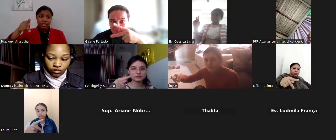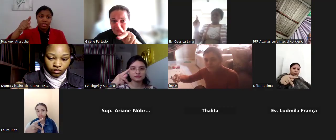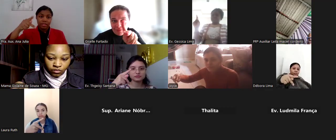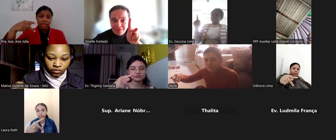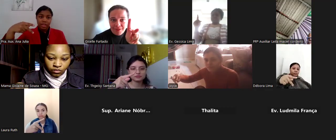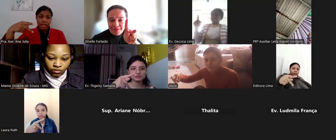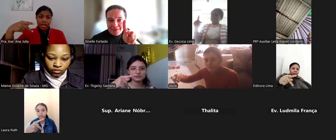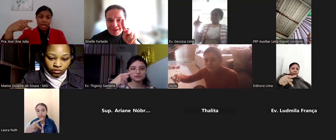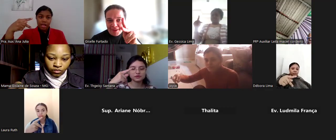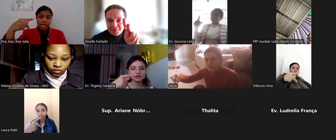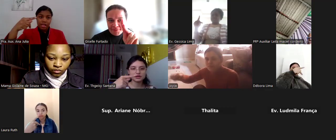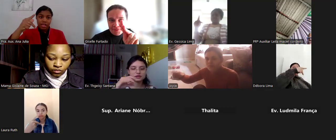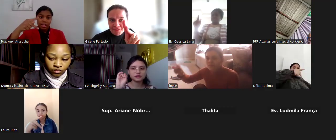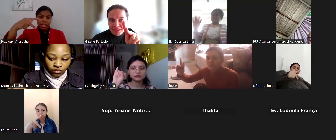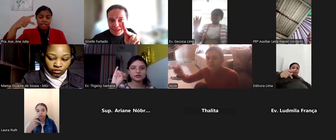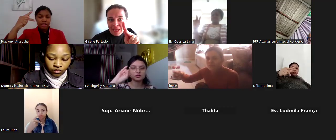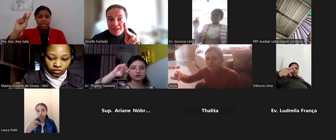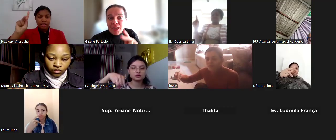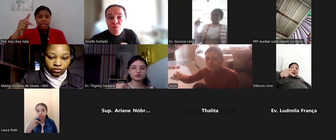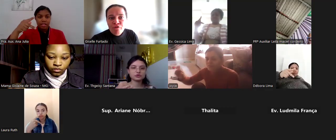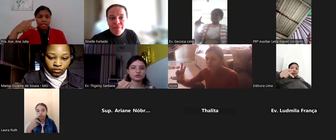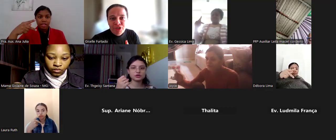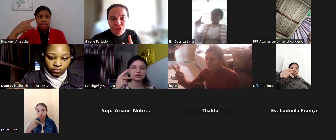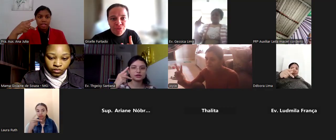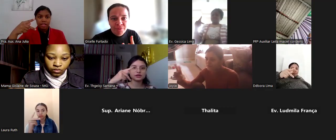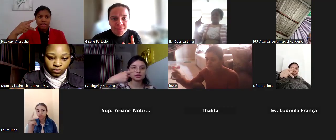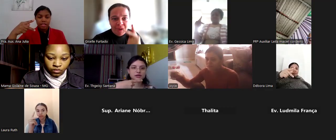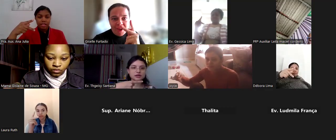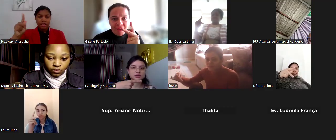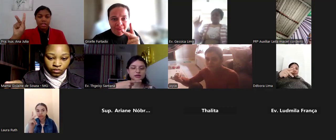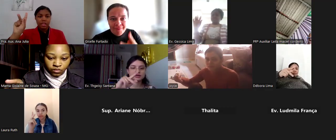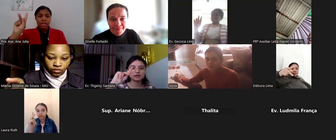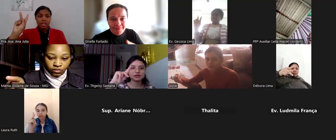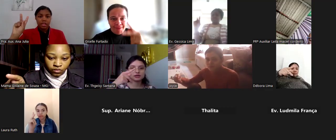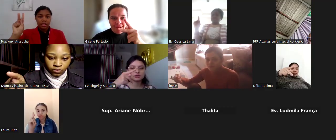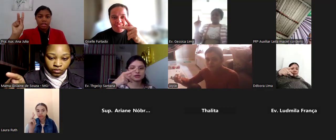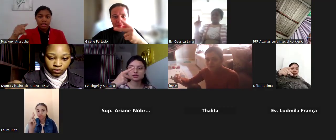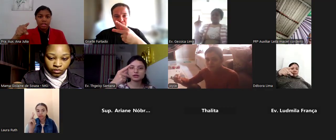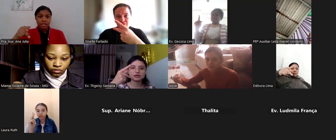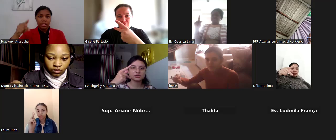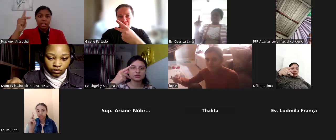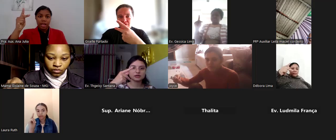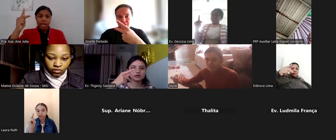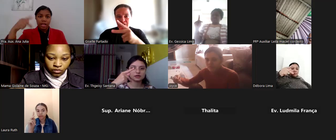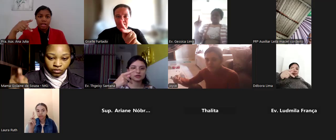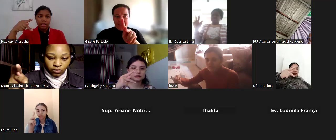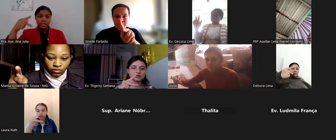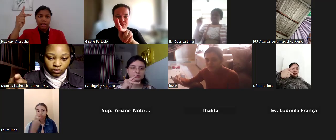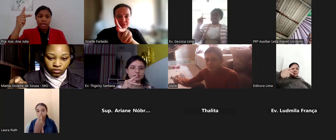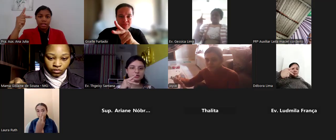Ó, K. E ele tem um movimentinho. K, K. Essa posição da